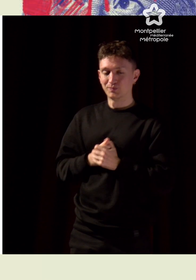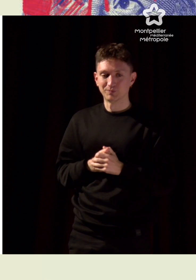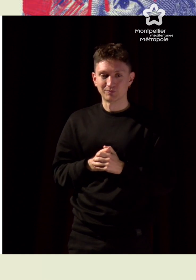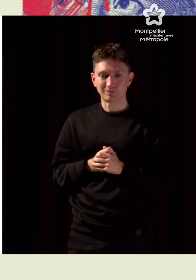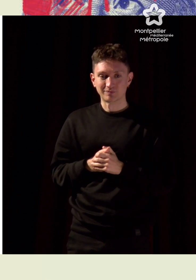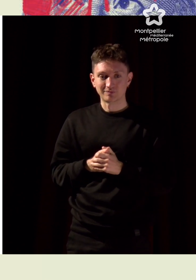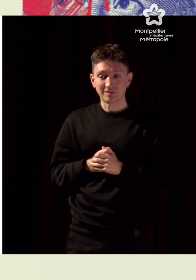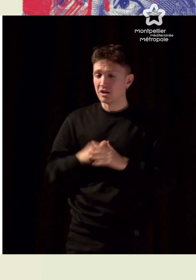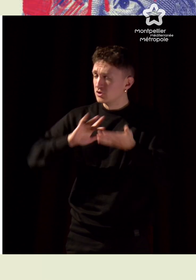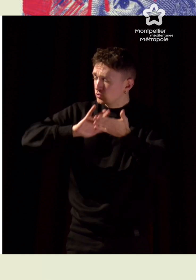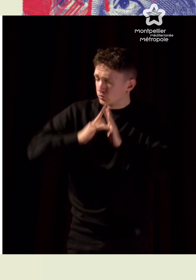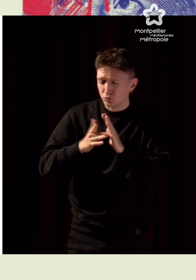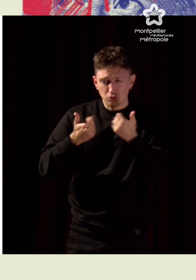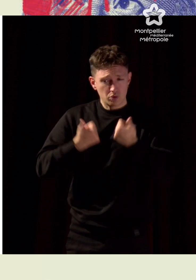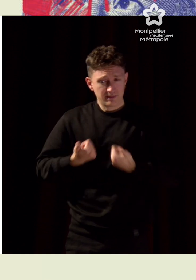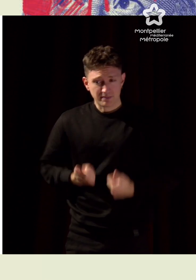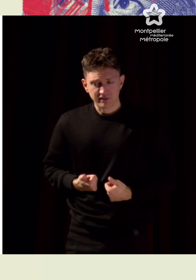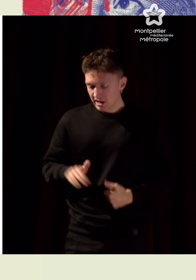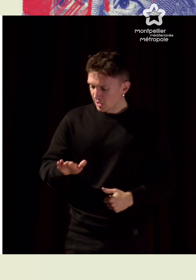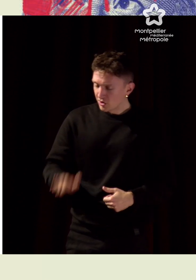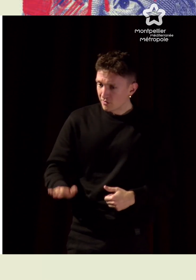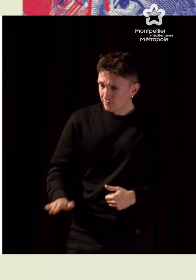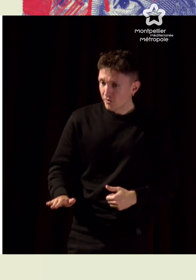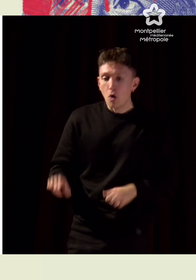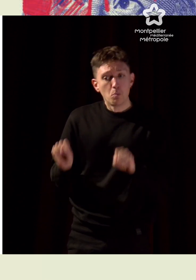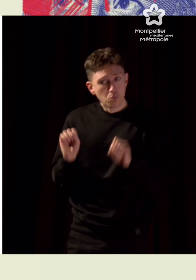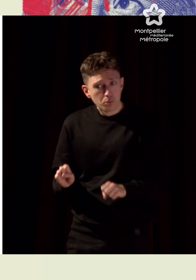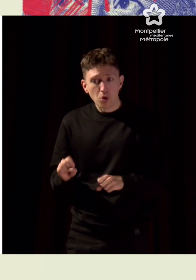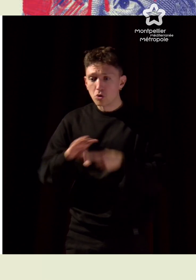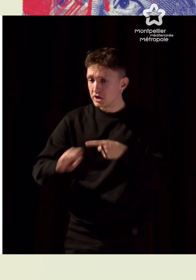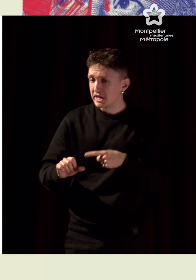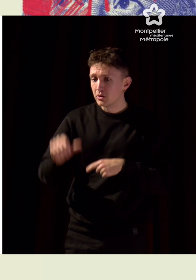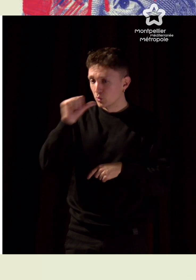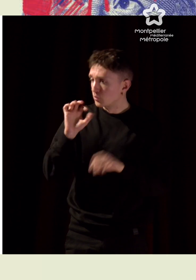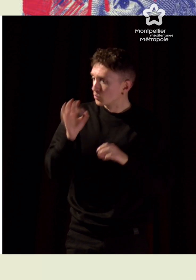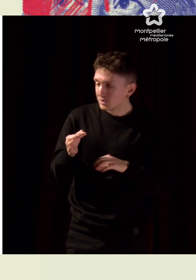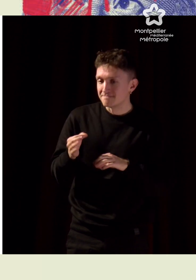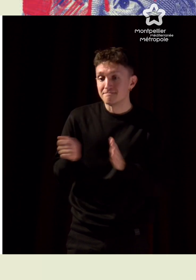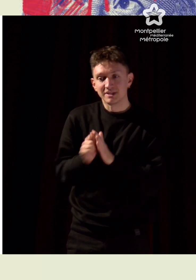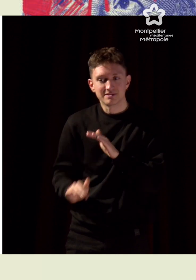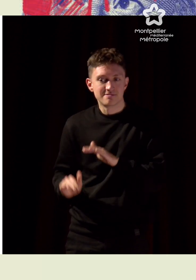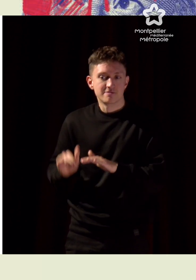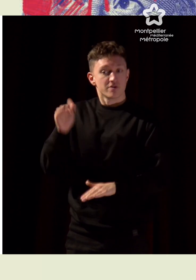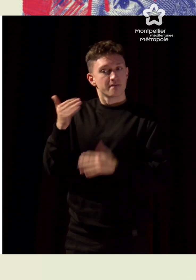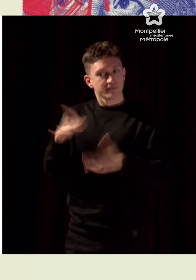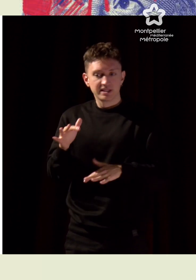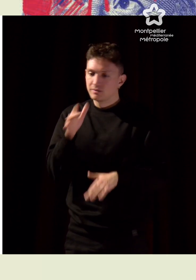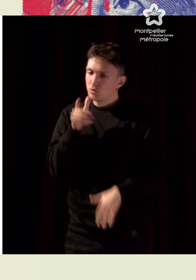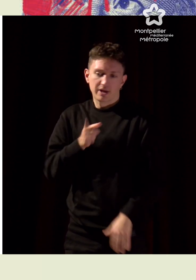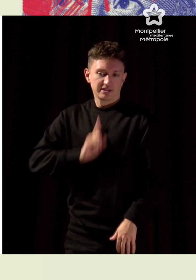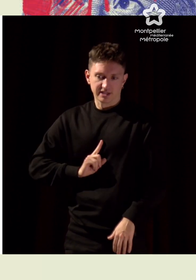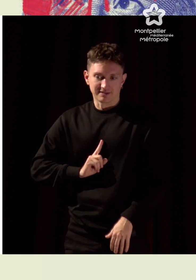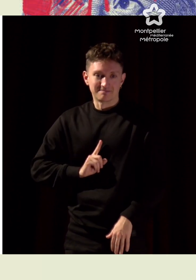la lactase, elle marche pas quand on est adulte. Elle ne marche que quand on est jeune. Okay ? Mais il y a des